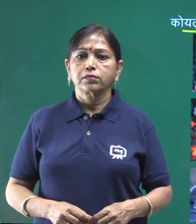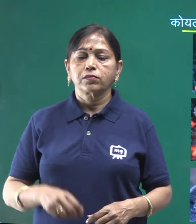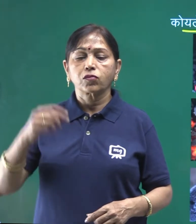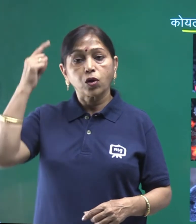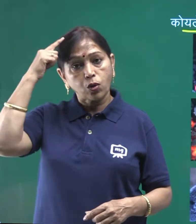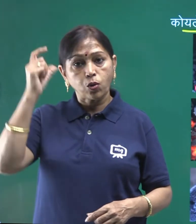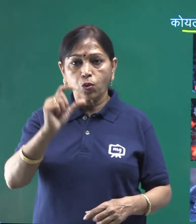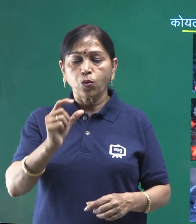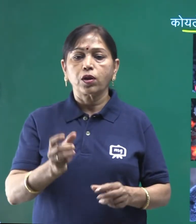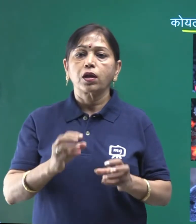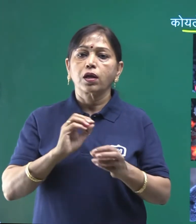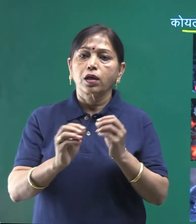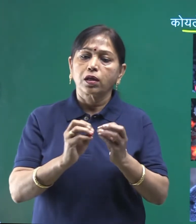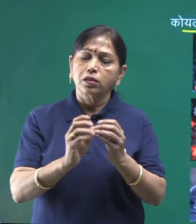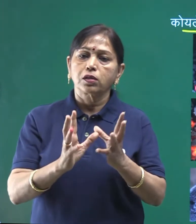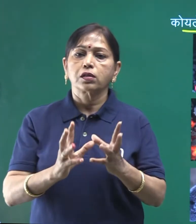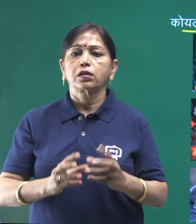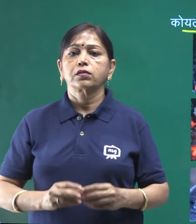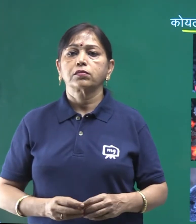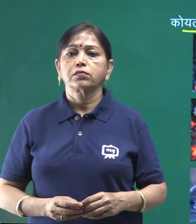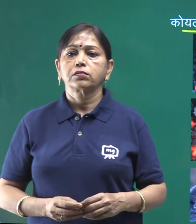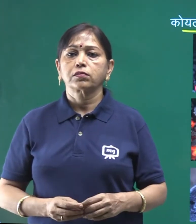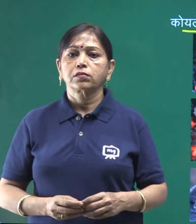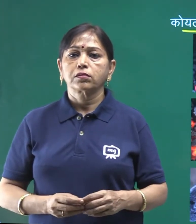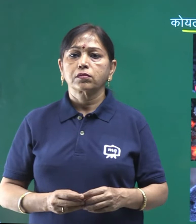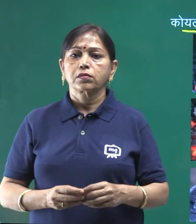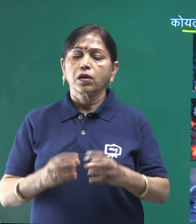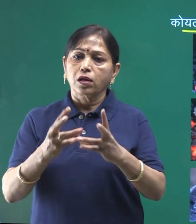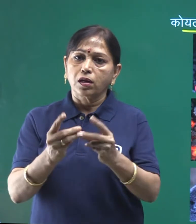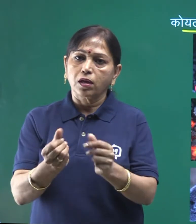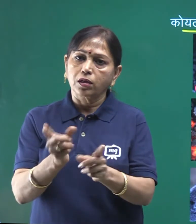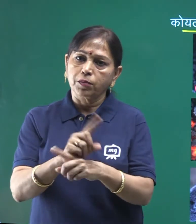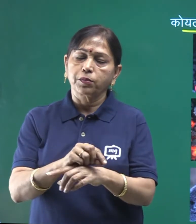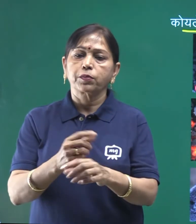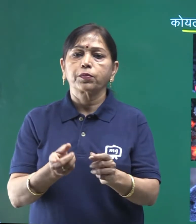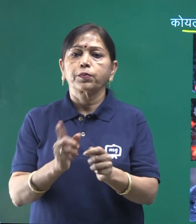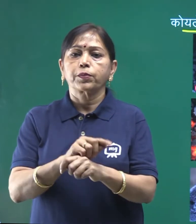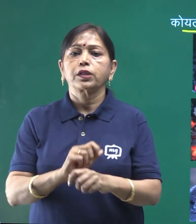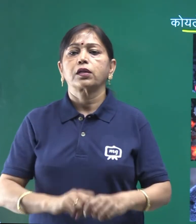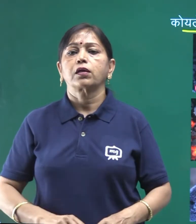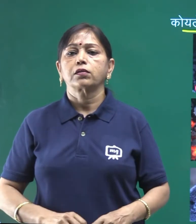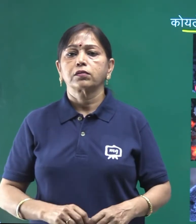कोयले का जलकर राख बनना,